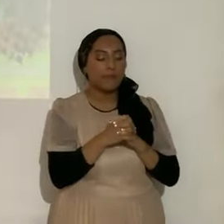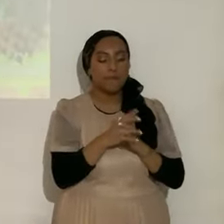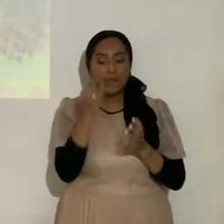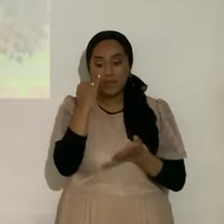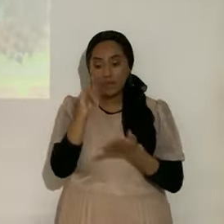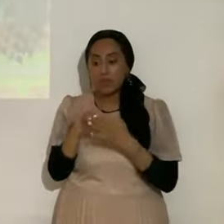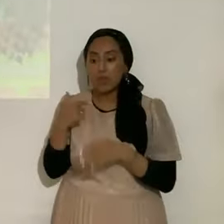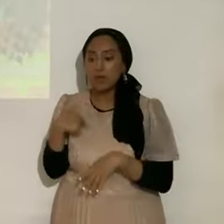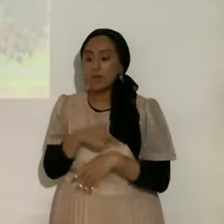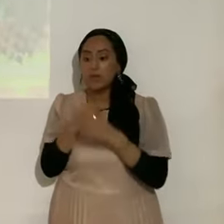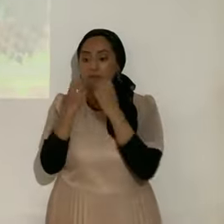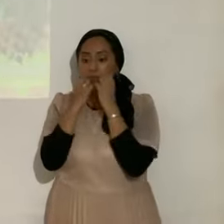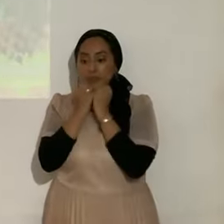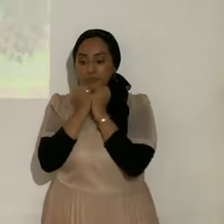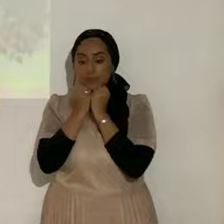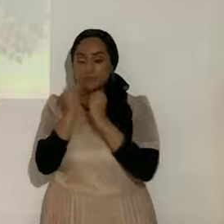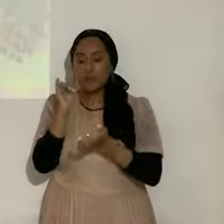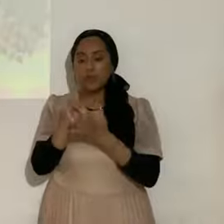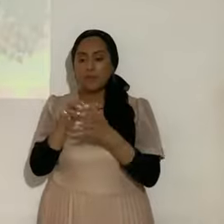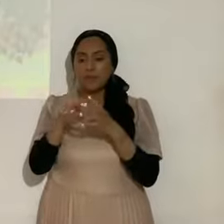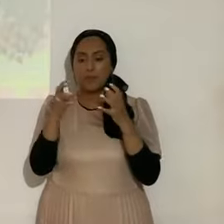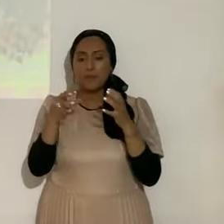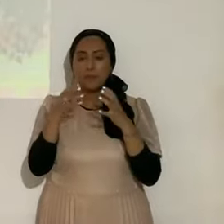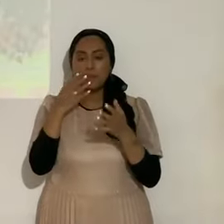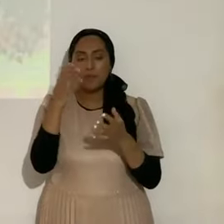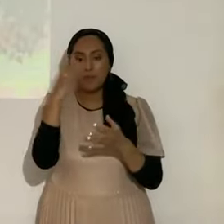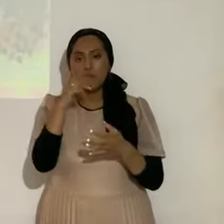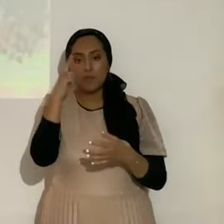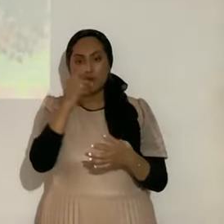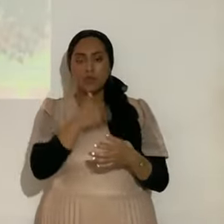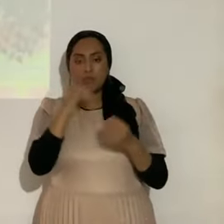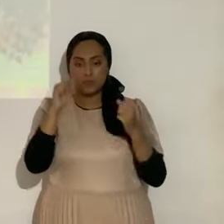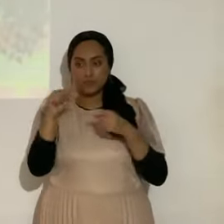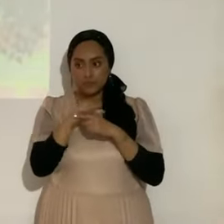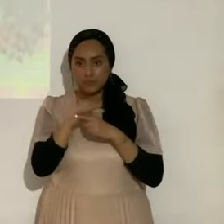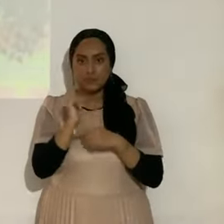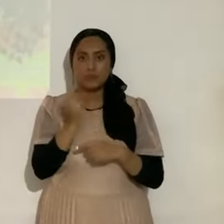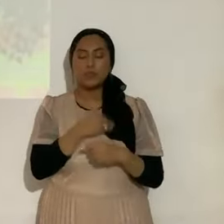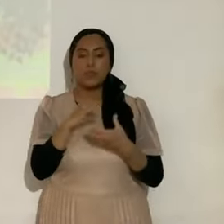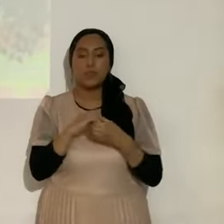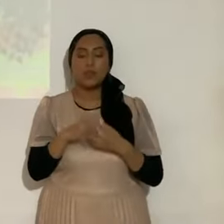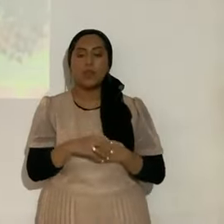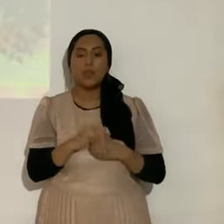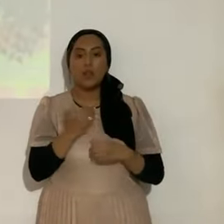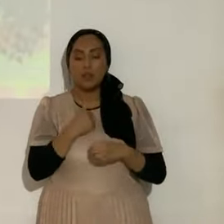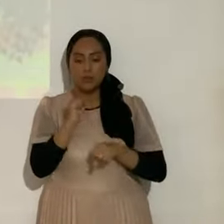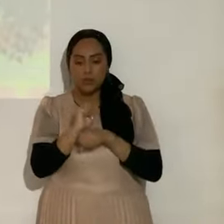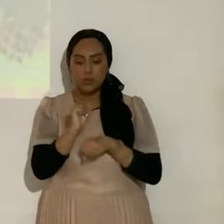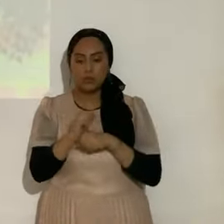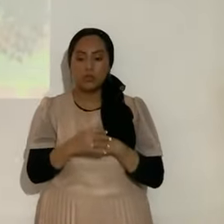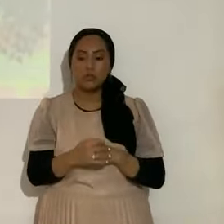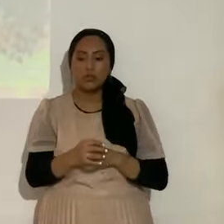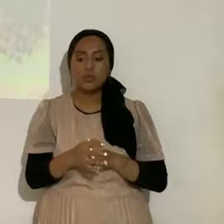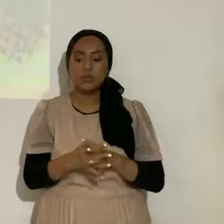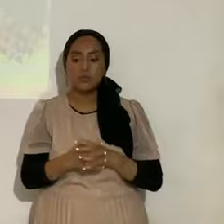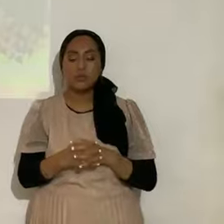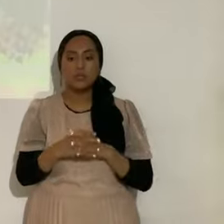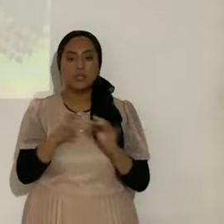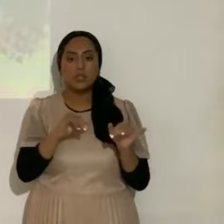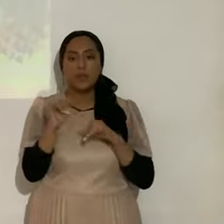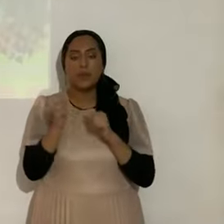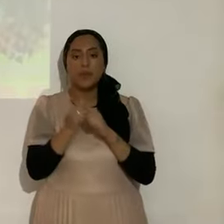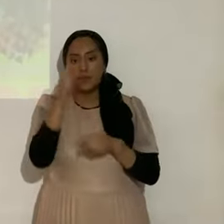lo apreciamos, porque esto es muy valioso para nosotros para poder emprender nuestra labor diaria, nuestro trabajo secular, es lo mismo